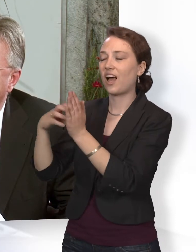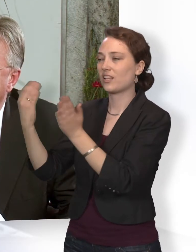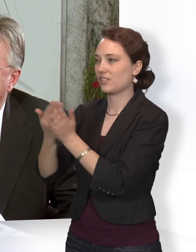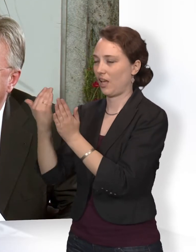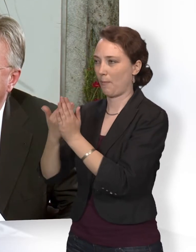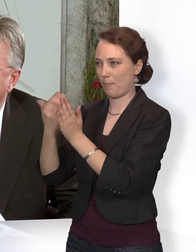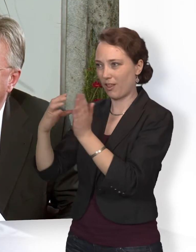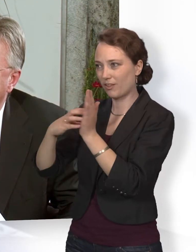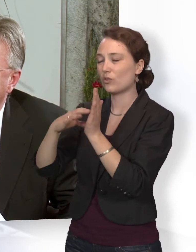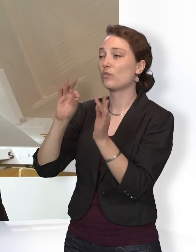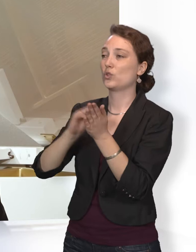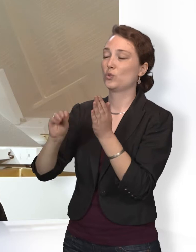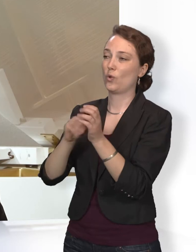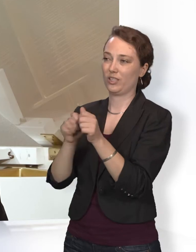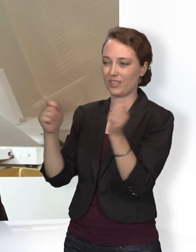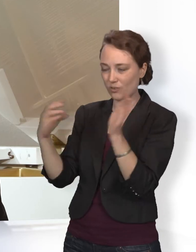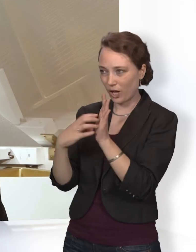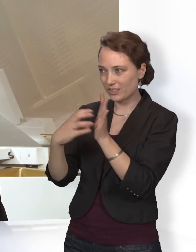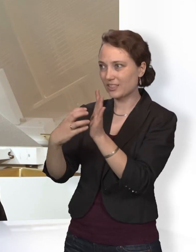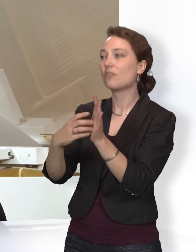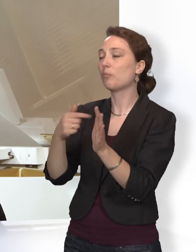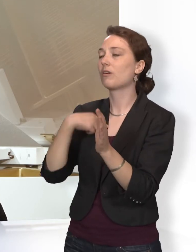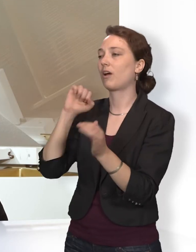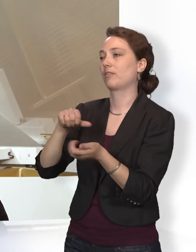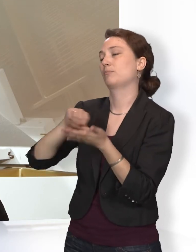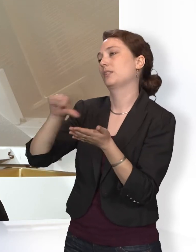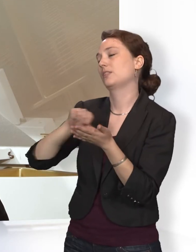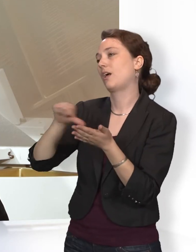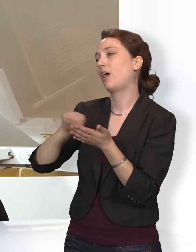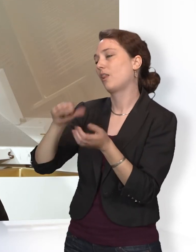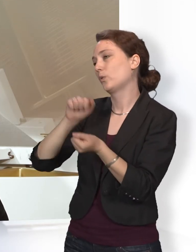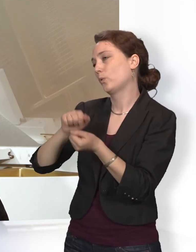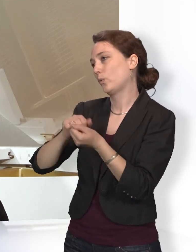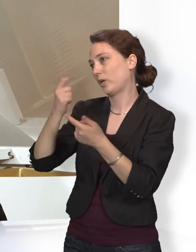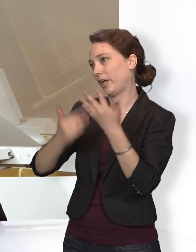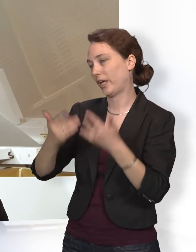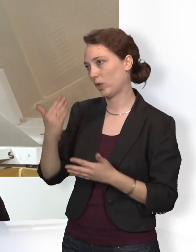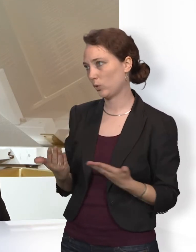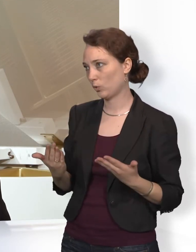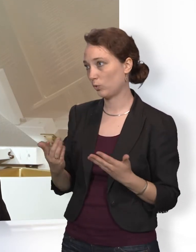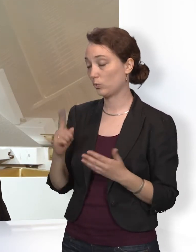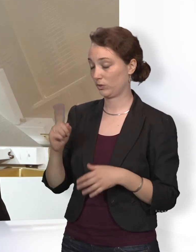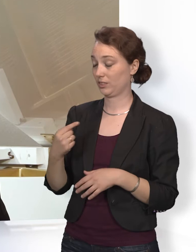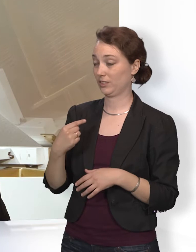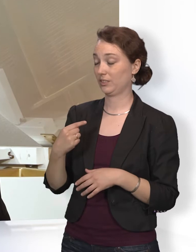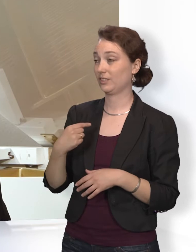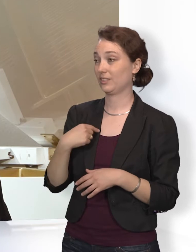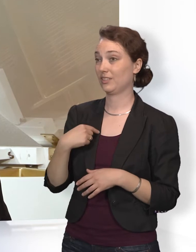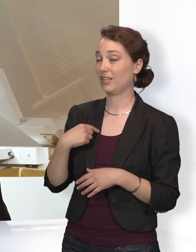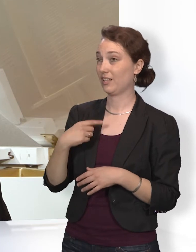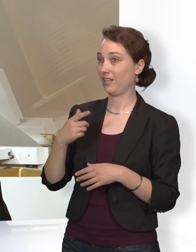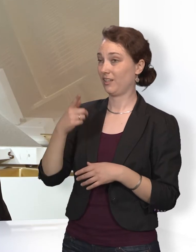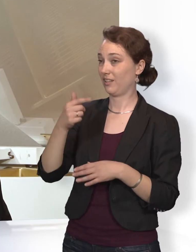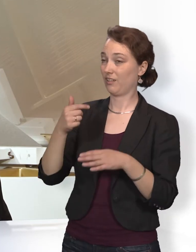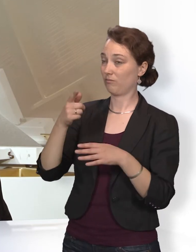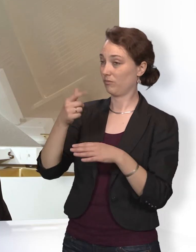die Schülerzeitung, um auf jeden Fall die Druckrechnung bezahlen zu können. Und wir haben unsere Zusage dem Direktor auch nie